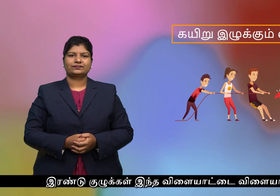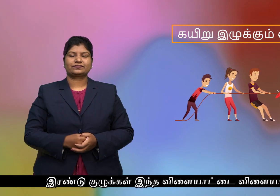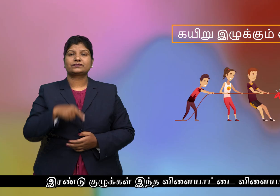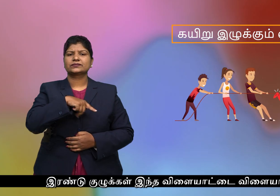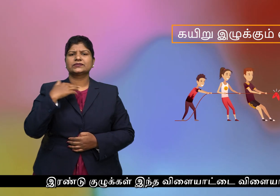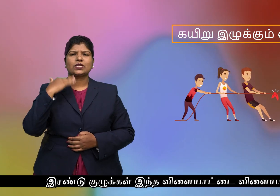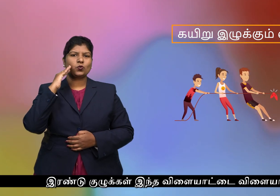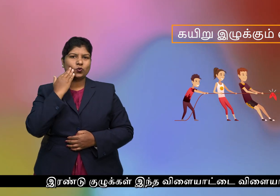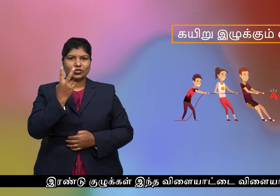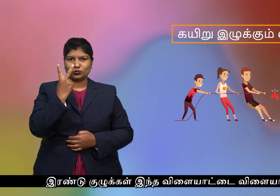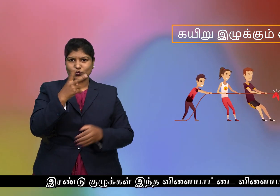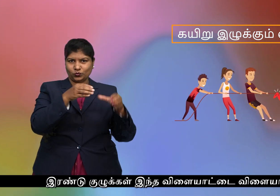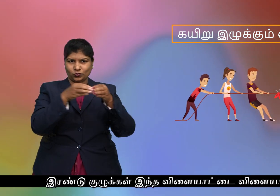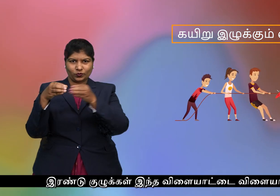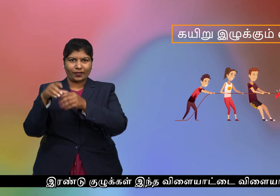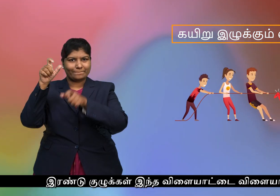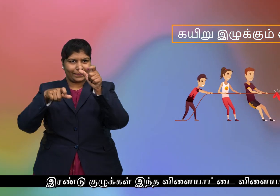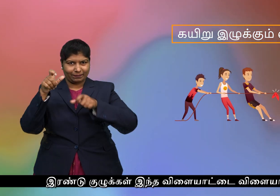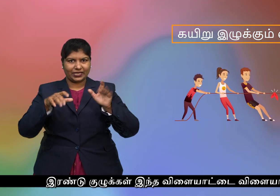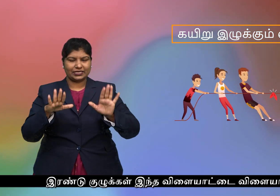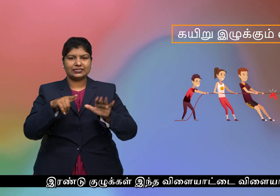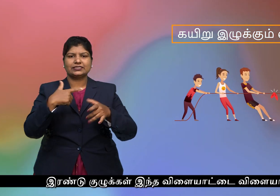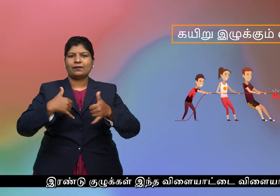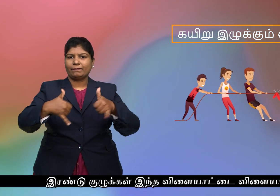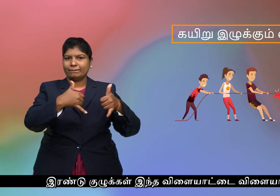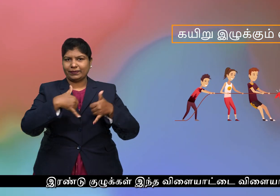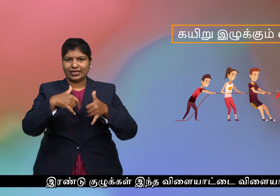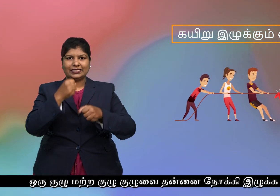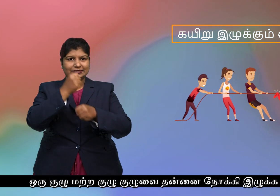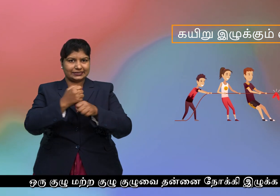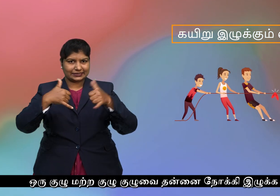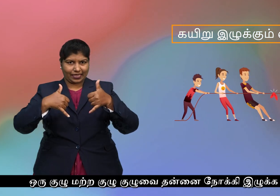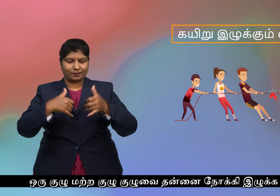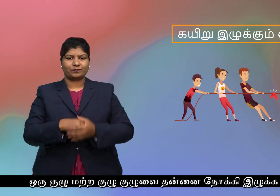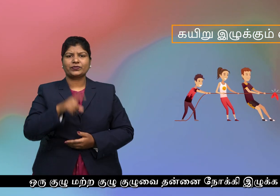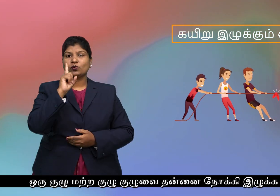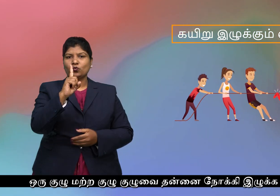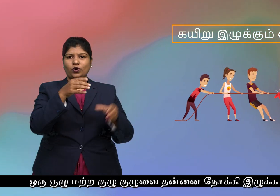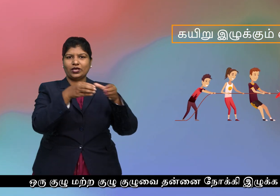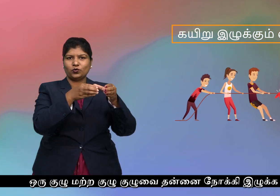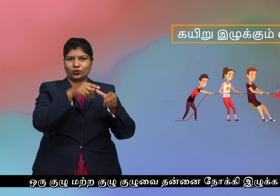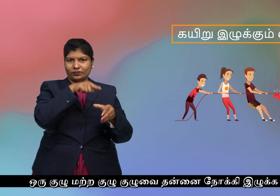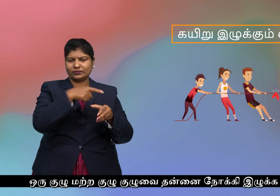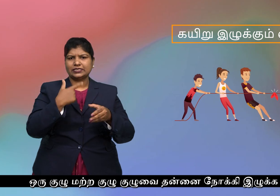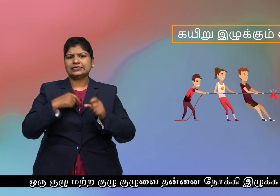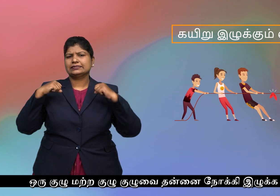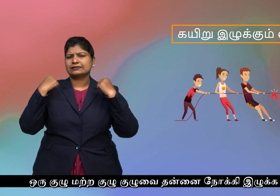இரண்டு குழுக்கள் இந்த விளையாட்டை விளையாடும் போது ஒரு குழு மற்ற குழுவை தன்னை நோக்கி